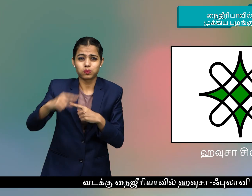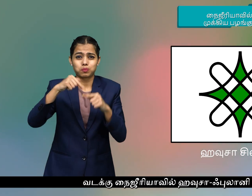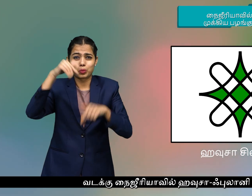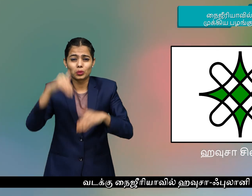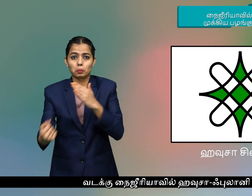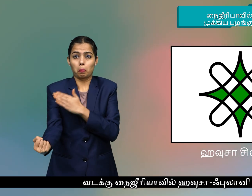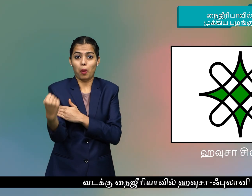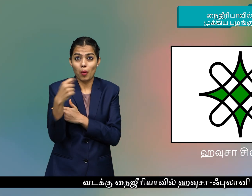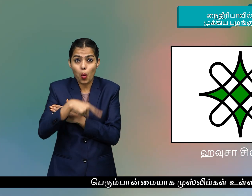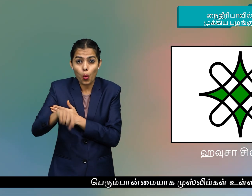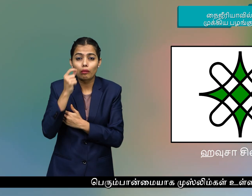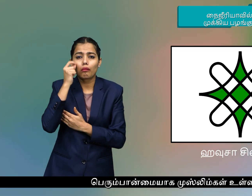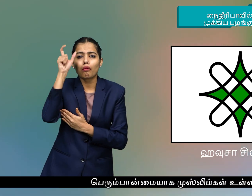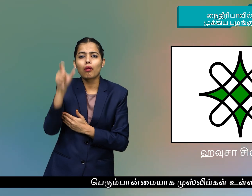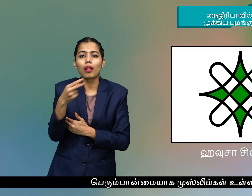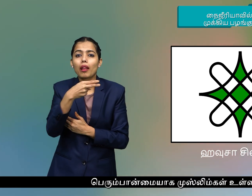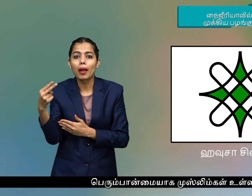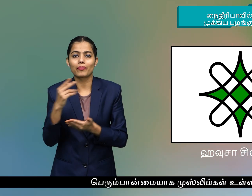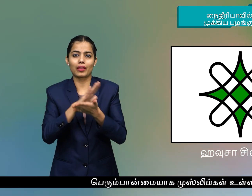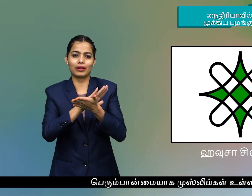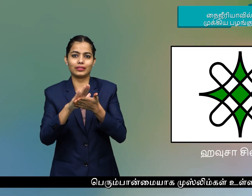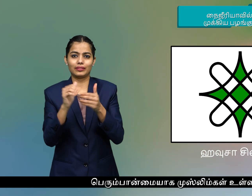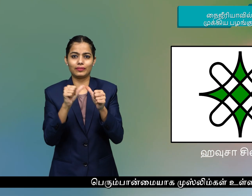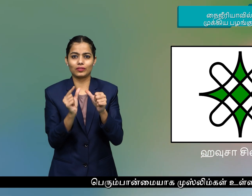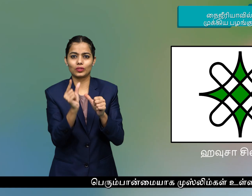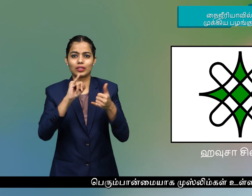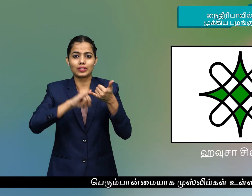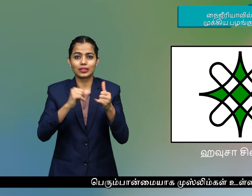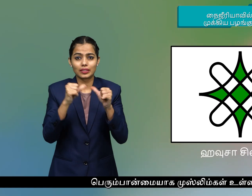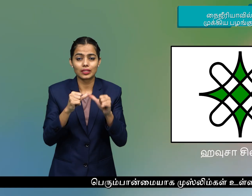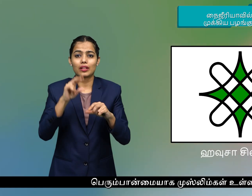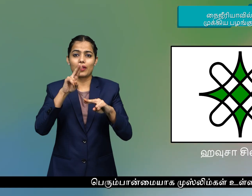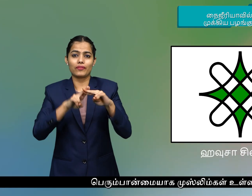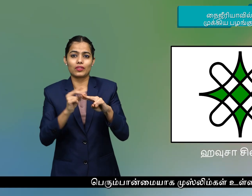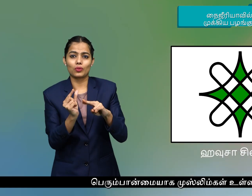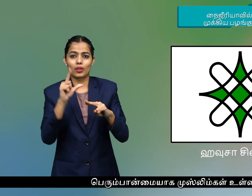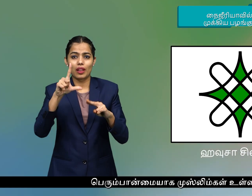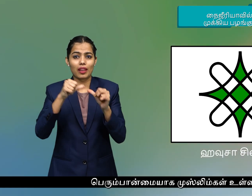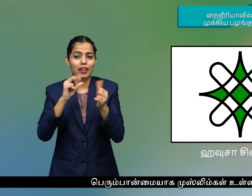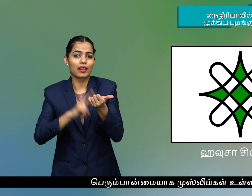ஃபுலானி மக்கள் பெரும்பான்மையாக முஸ்லிம்கள் உள்ளனர்.